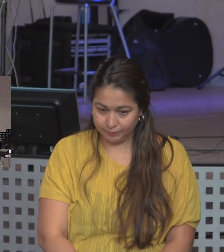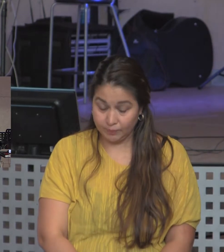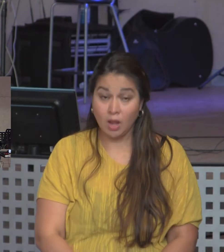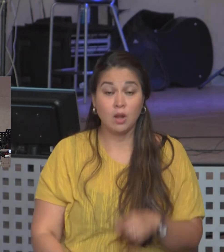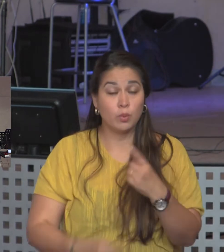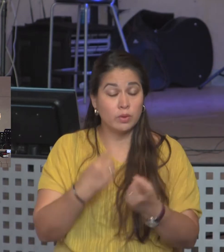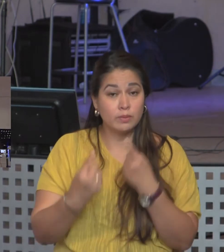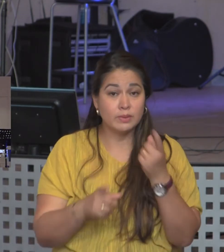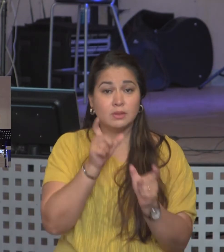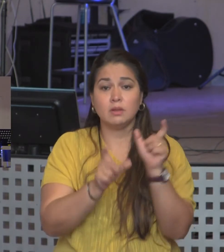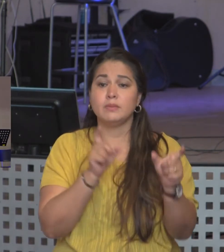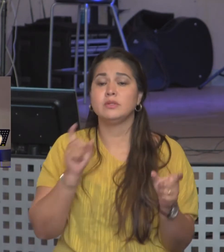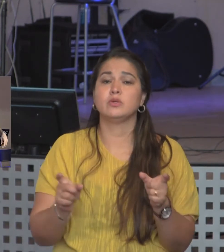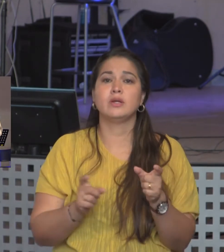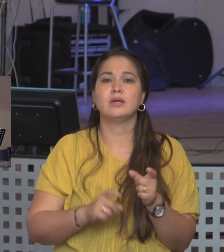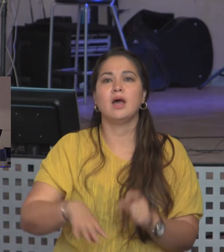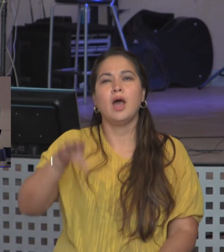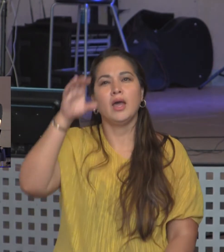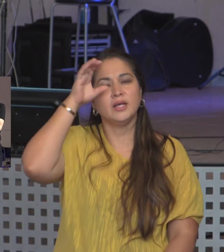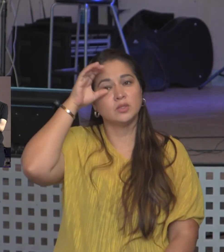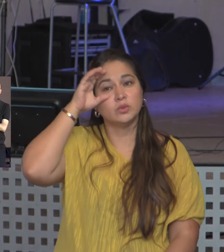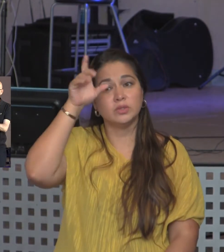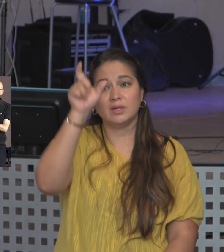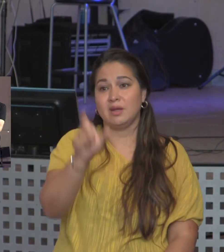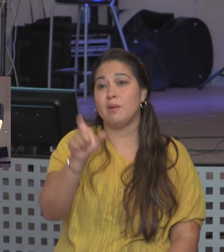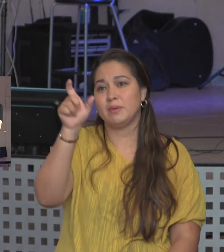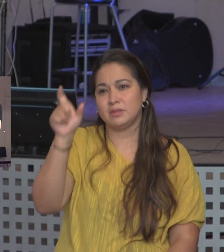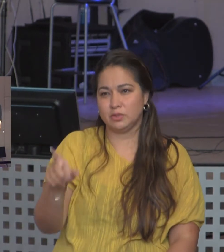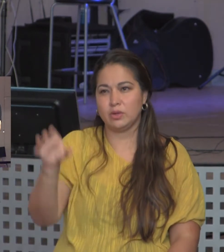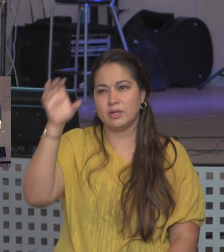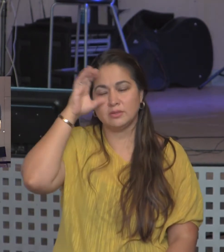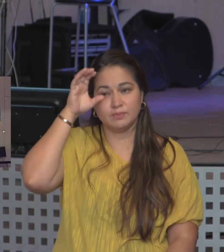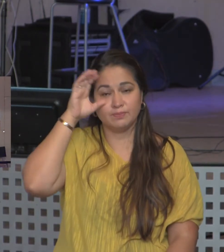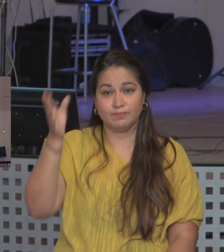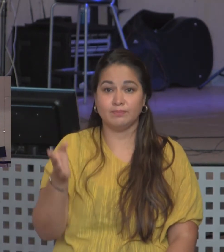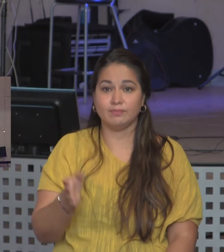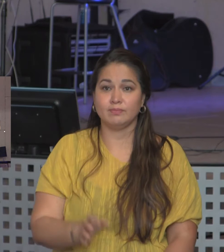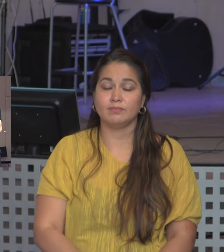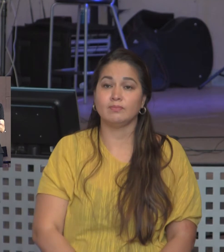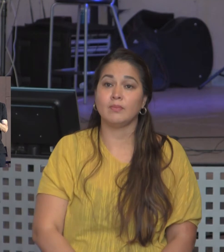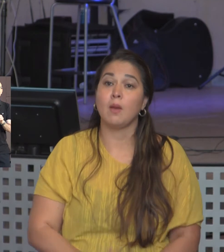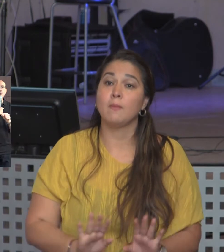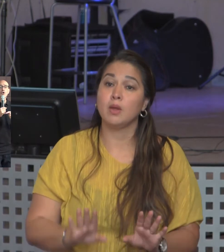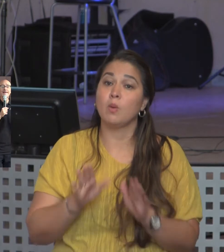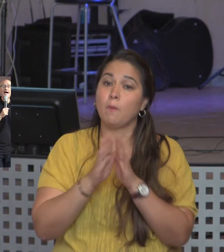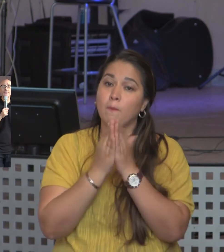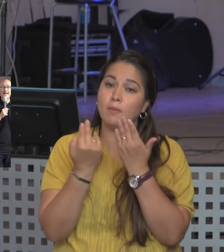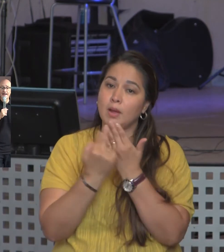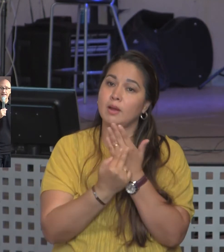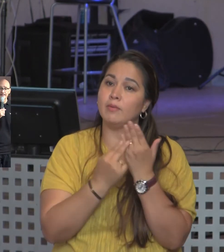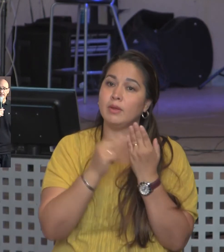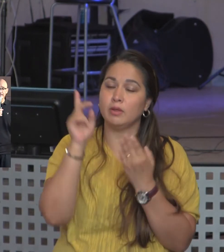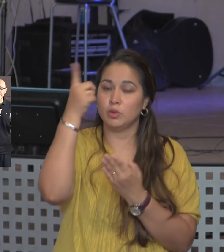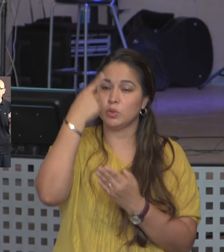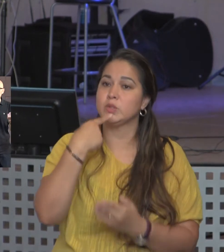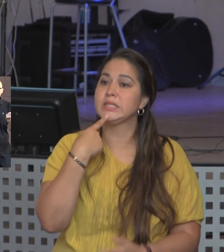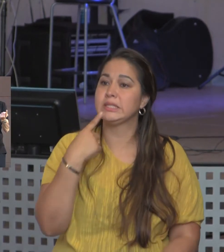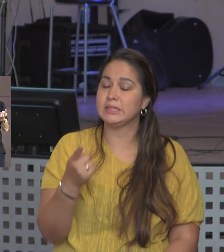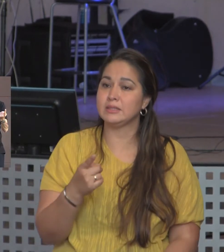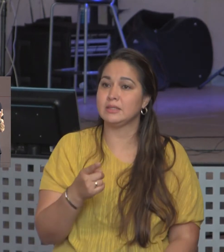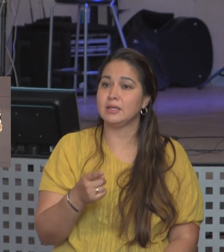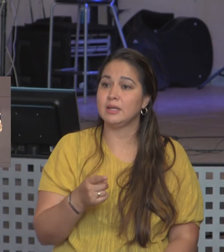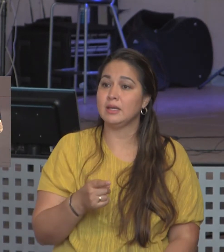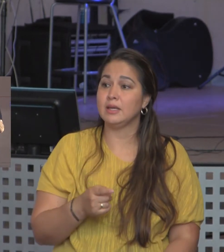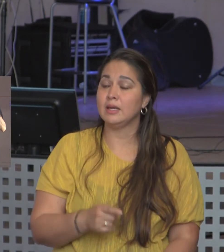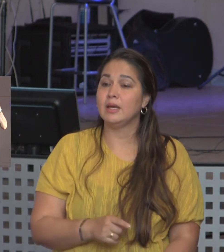Y eso es importante. Fijaros que dice: no desechéis lo que habla.